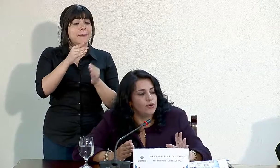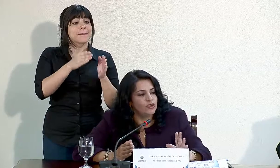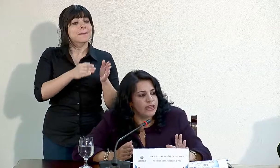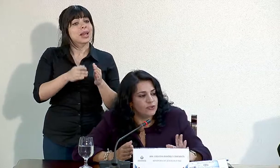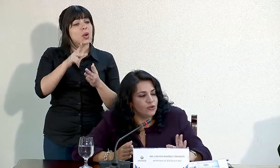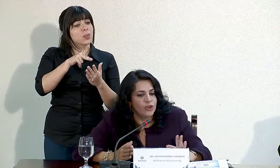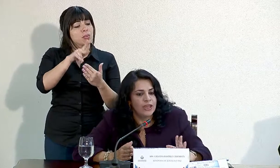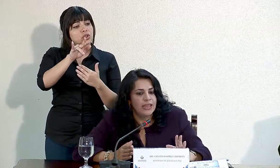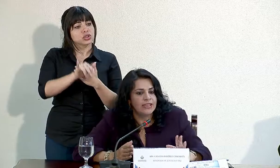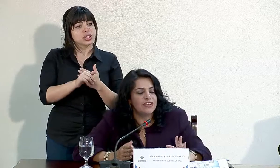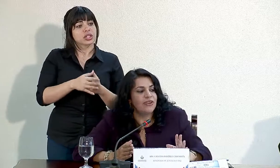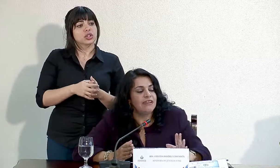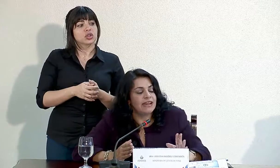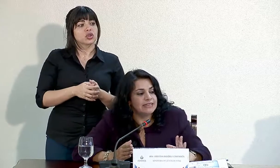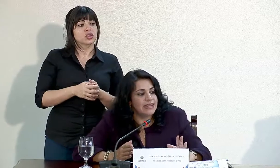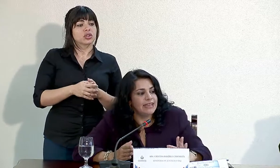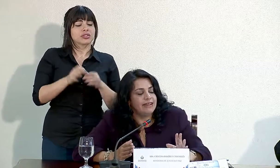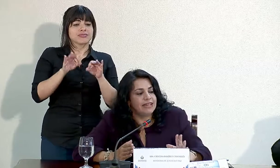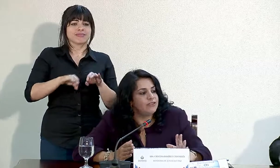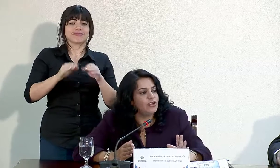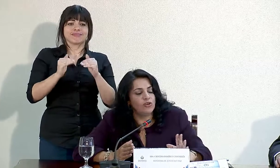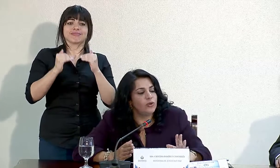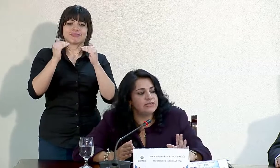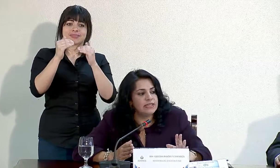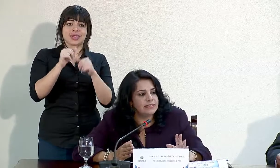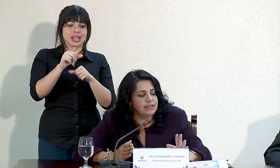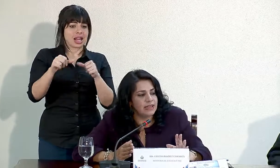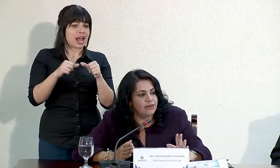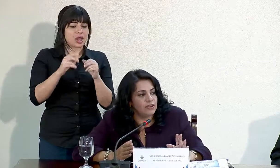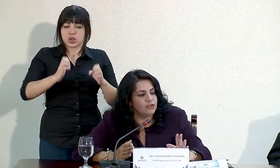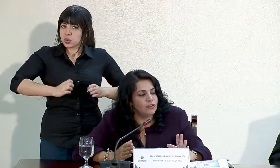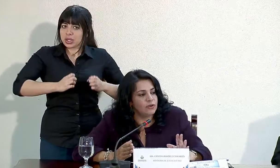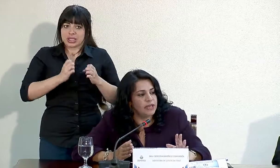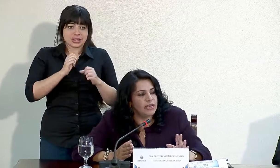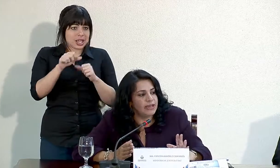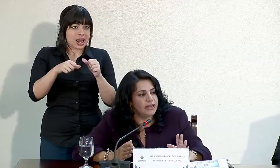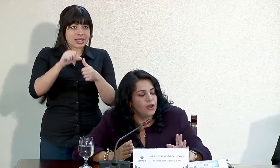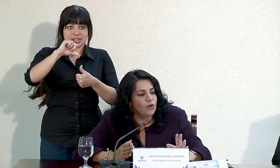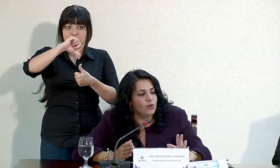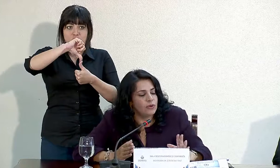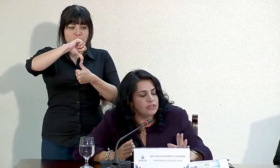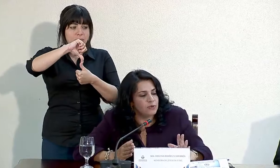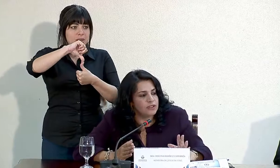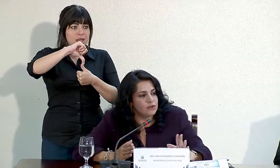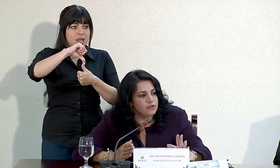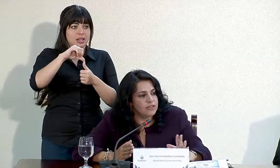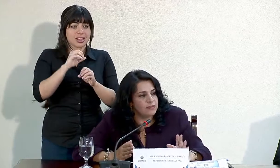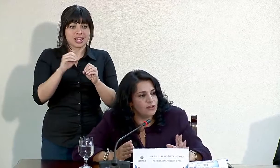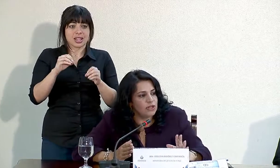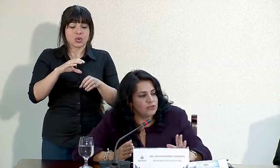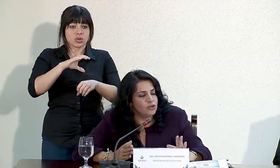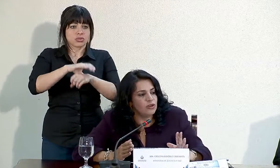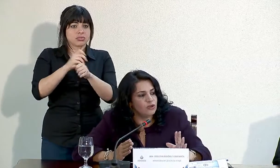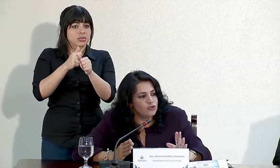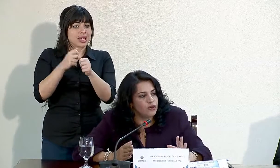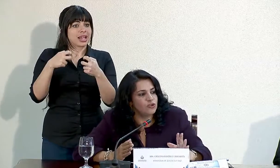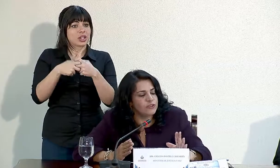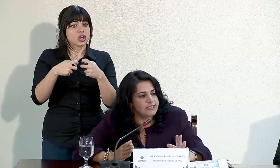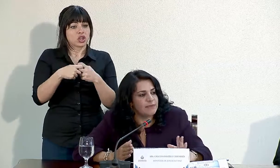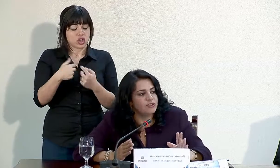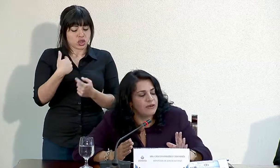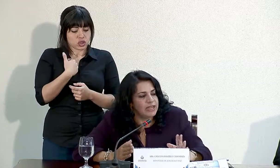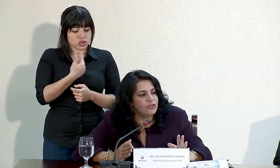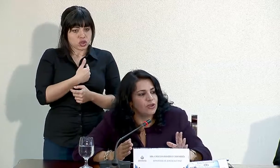un proyecto de relevancia a nivel de la región. No existe en la región centroamericana dispositivos de seguimiento electrónico.